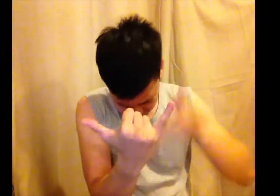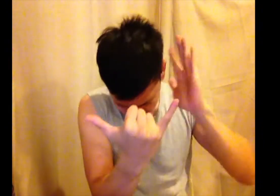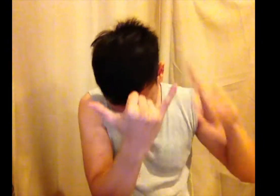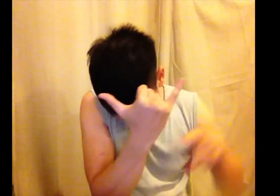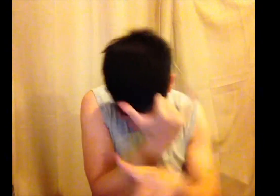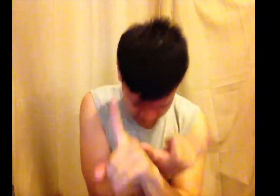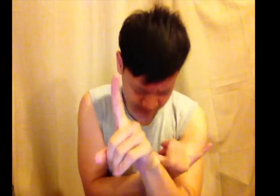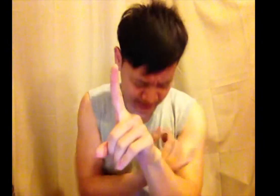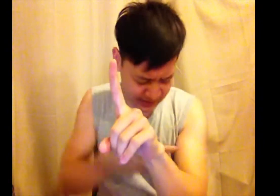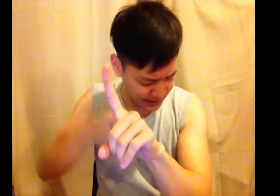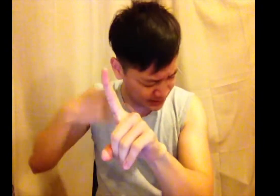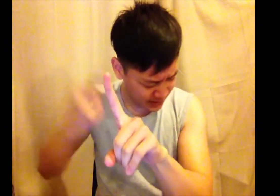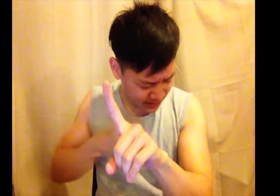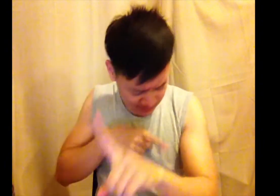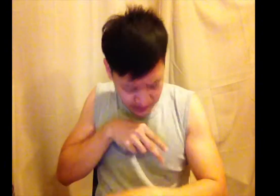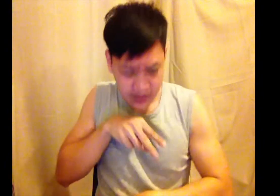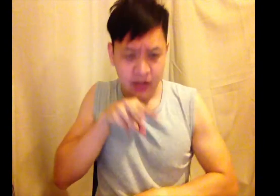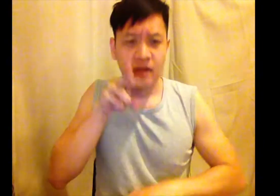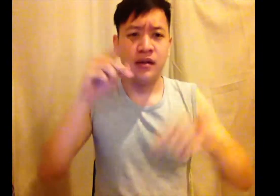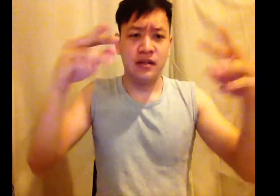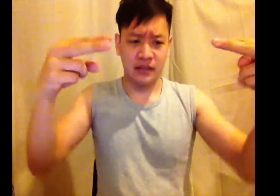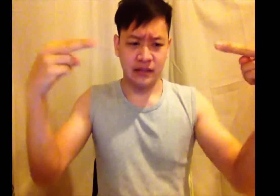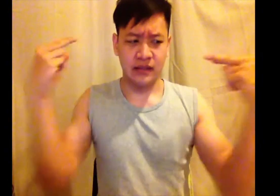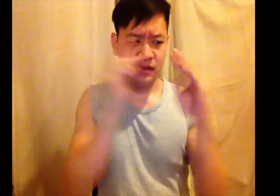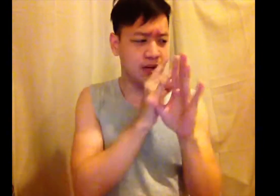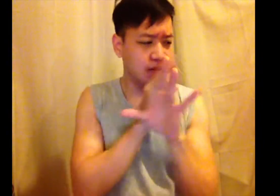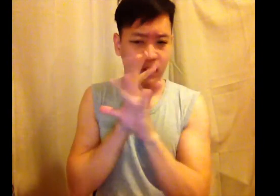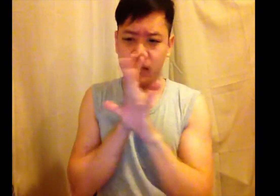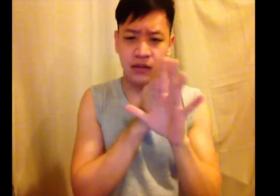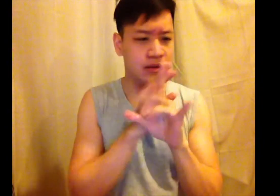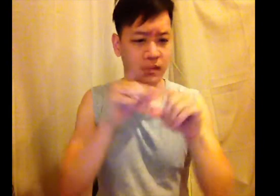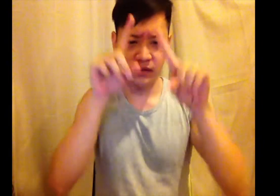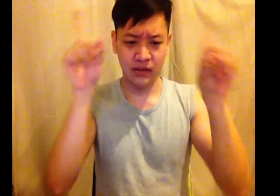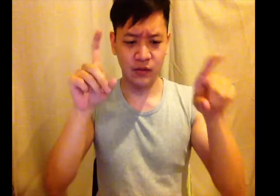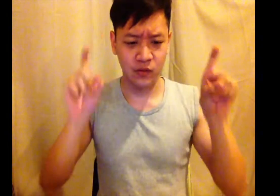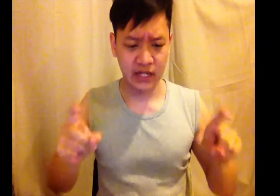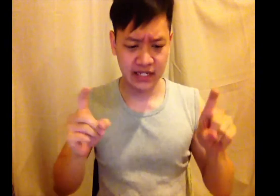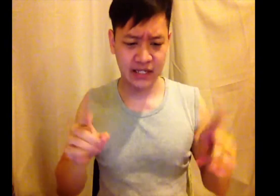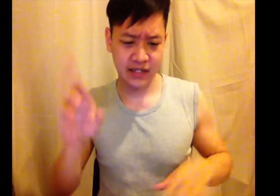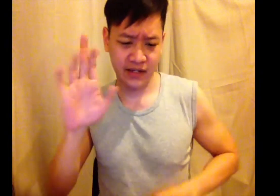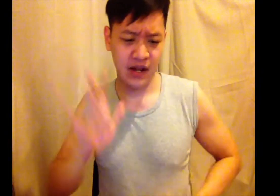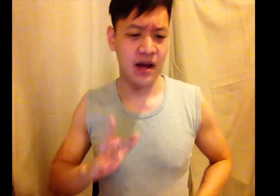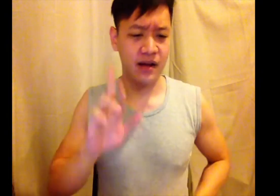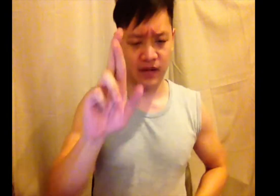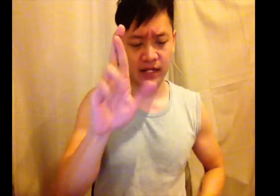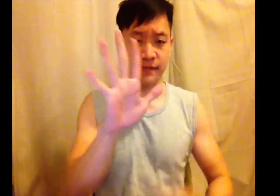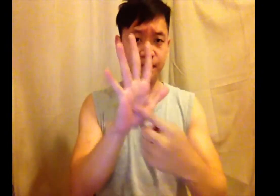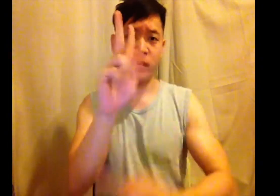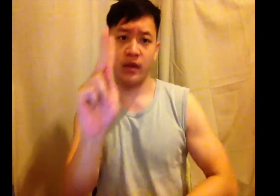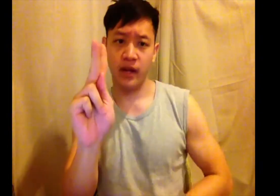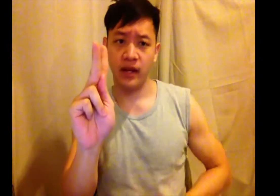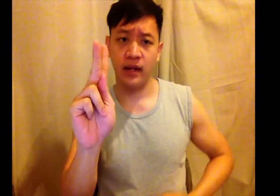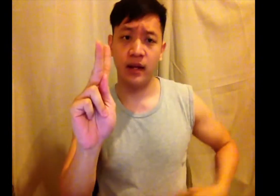นกับที่ได้ยินมาผู้คนนินทาเธอชินชาสายตาเธอสงสัยว่ารักคืออะไร